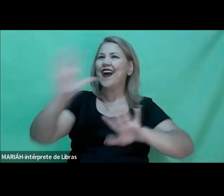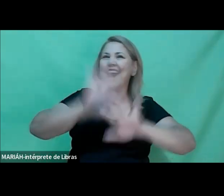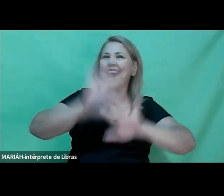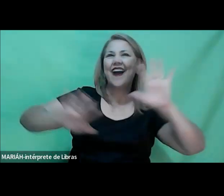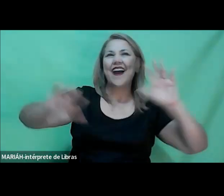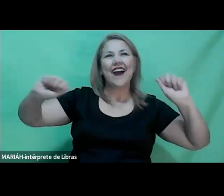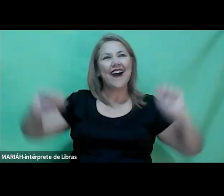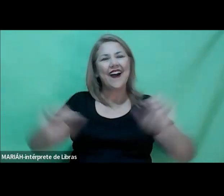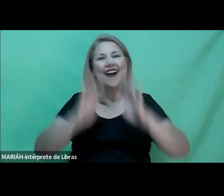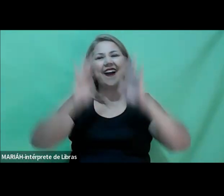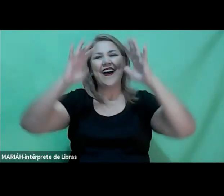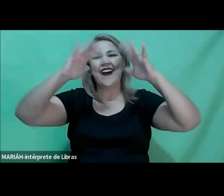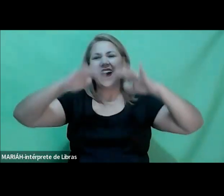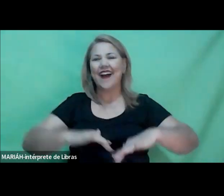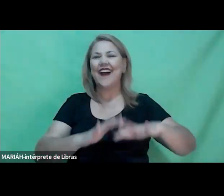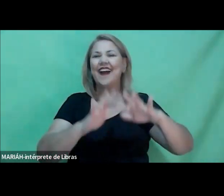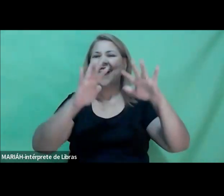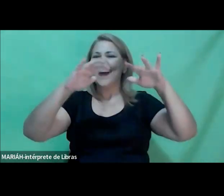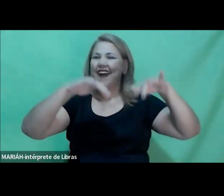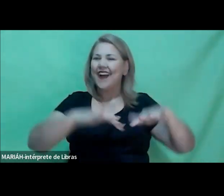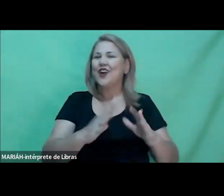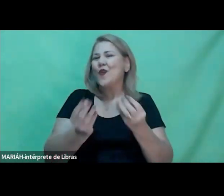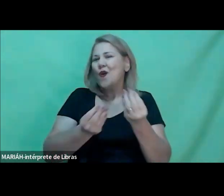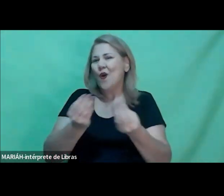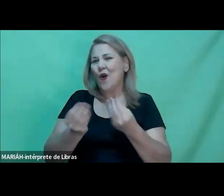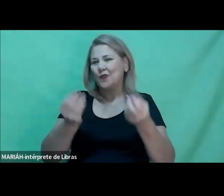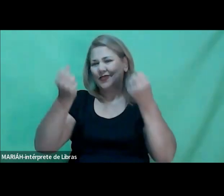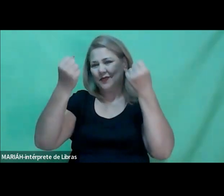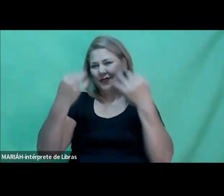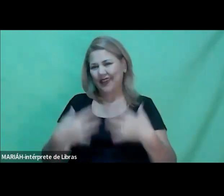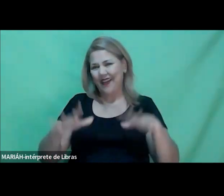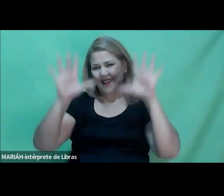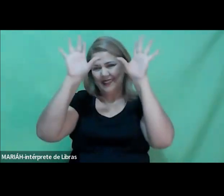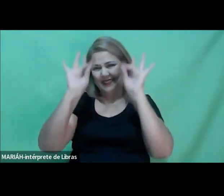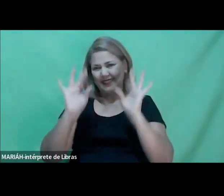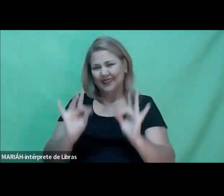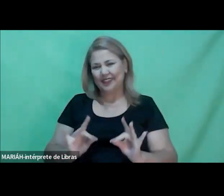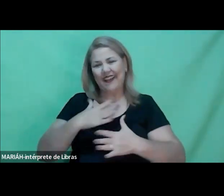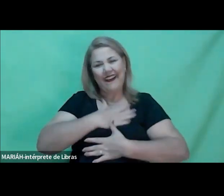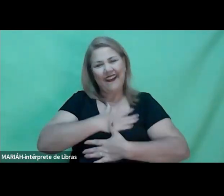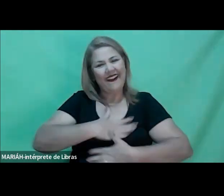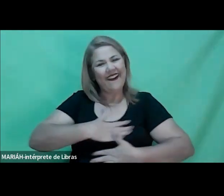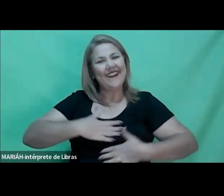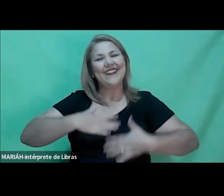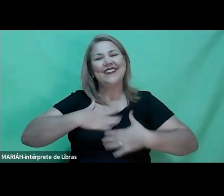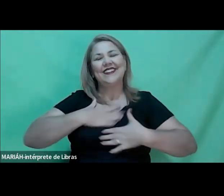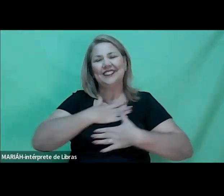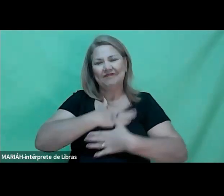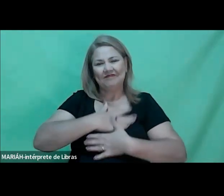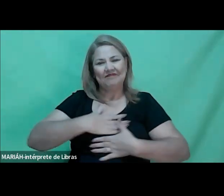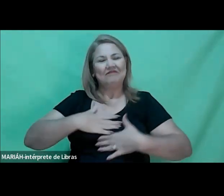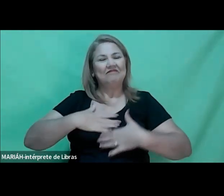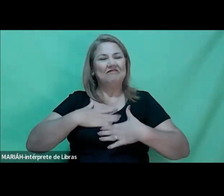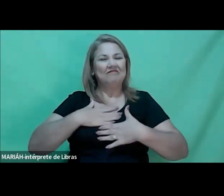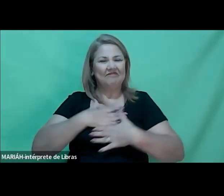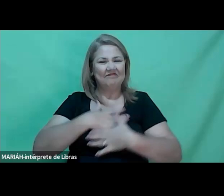que eh las el el la la Digamos como la la las satisfacción de haber hecho las cosas bien y de ver la emoción de la